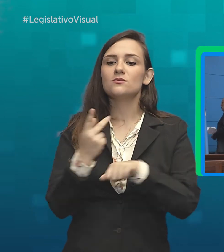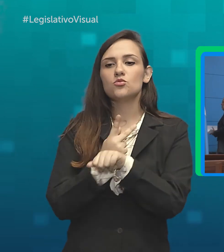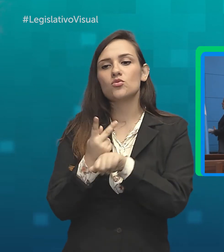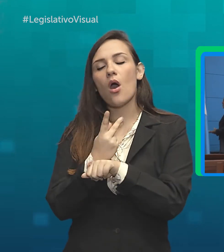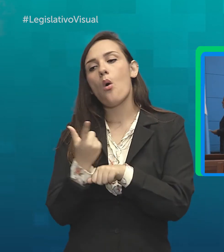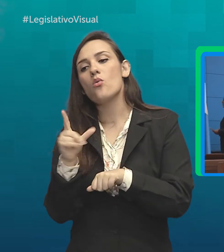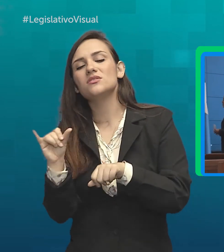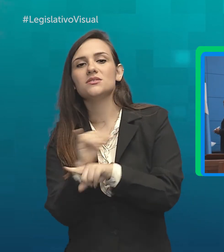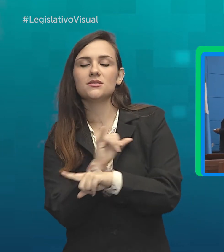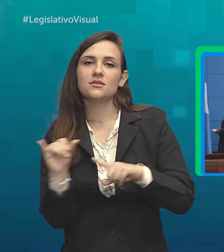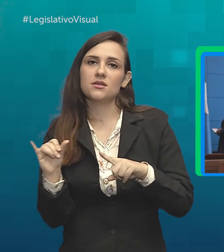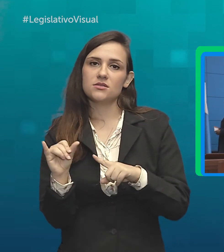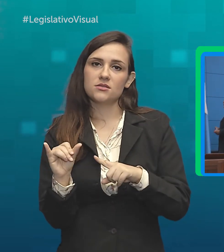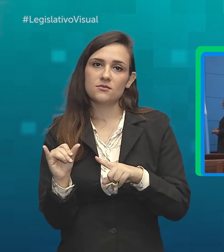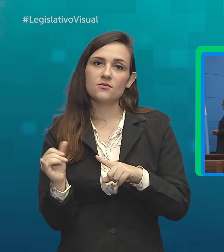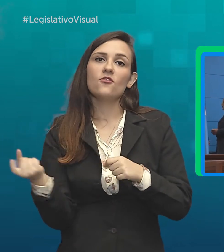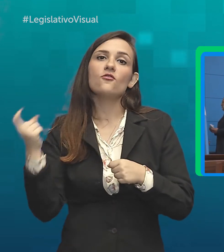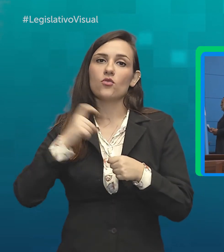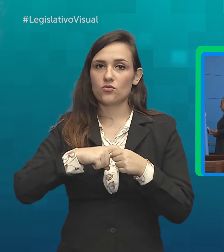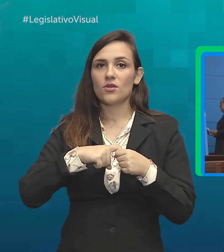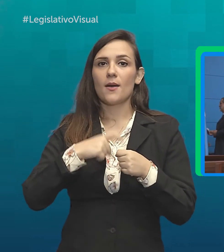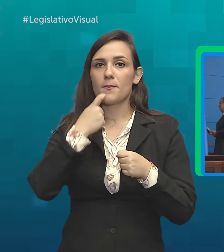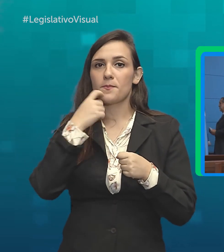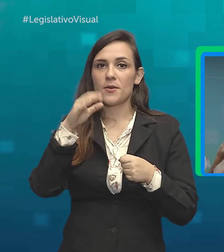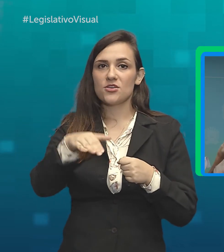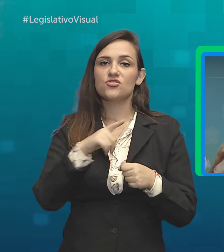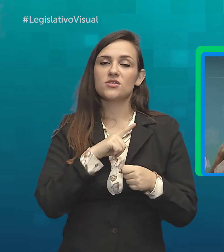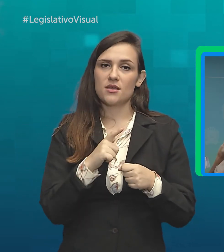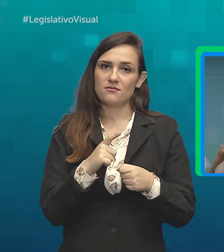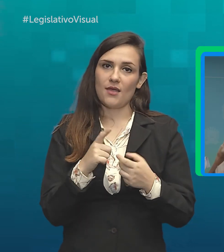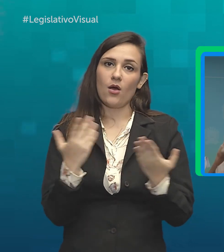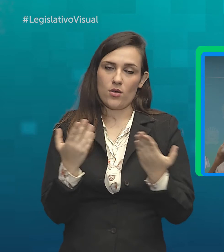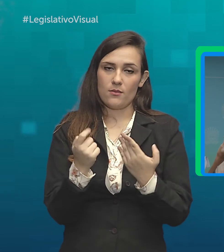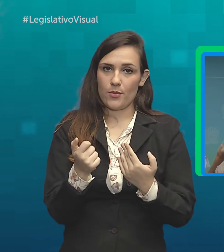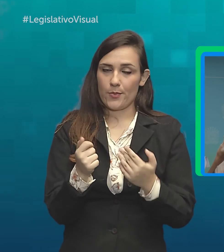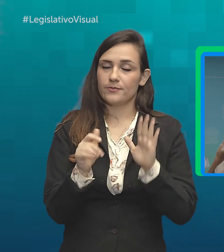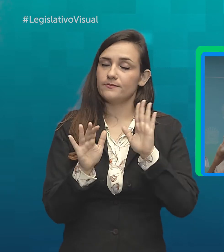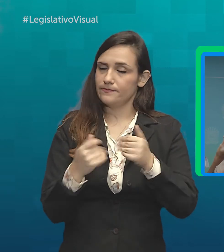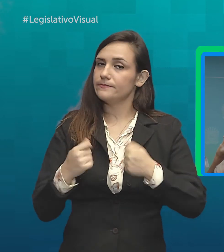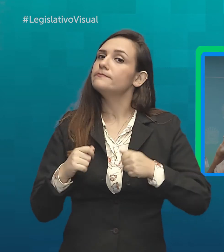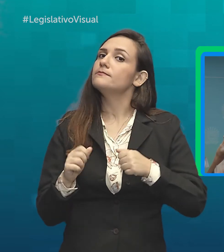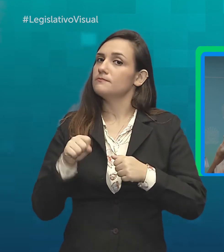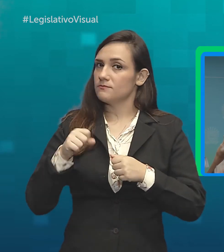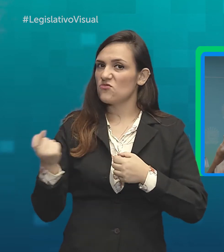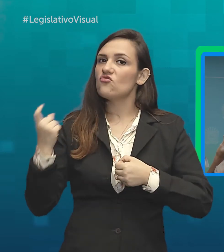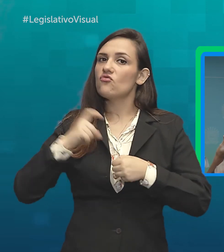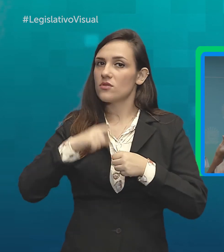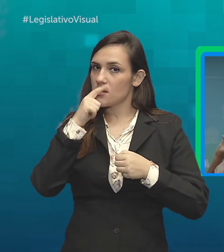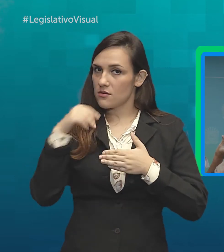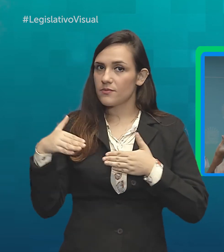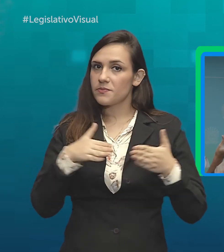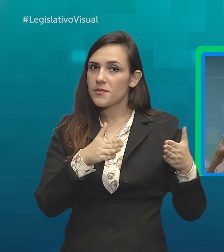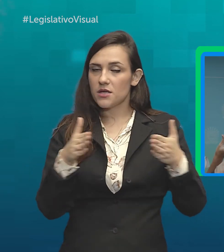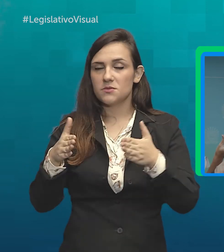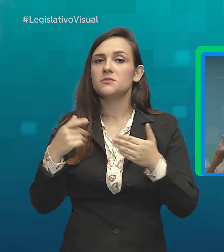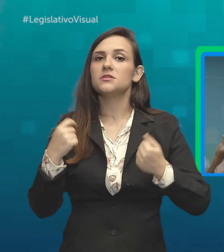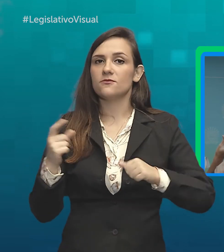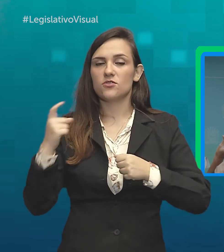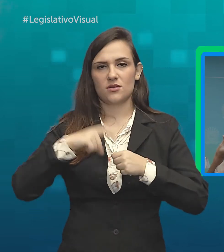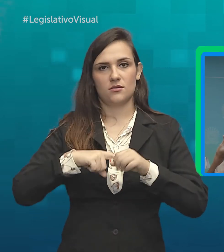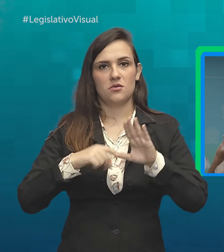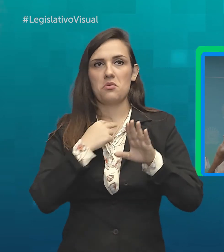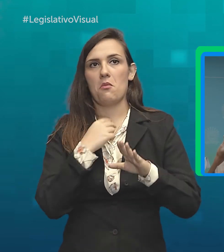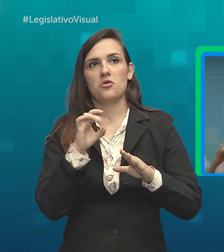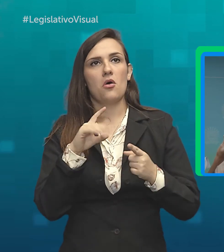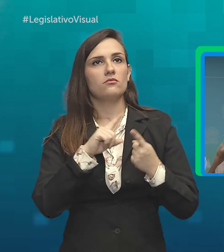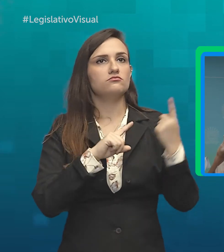outros caminhos para a recuperação do estoque pesqueiro. É preciso fazer um grande trabalho para repovoar nossos rios. Não vai ser o pescador amador